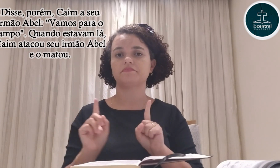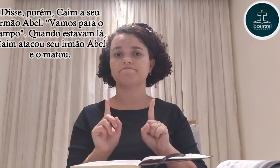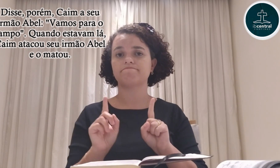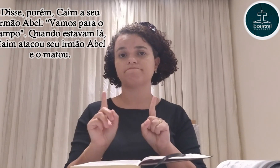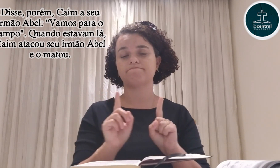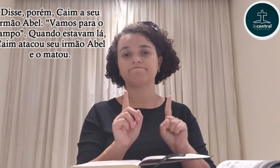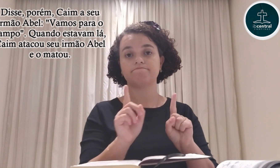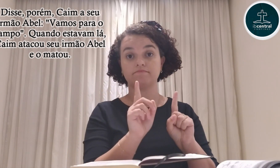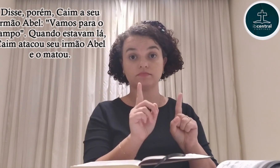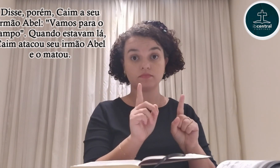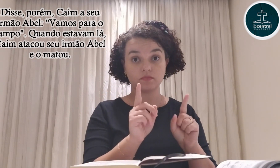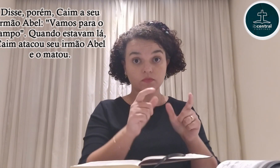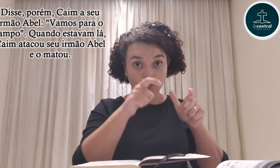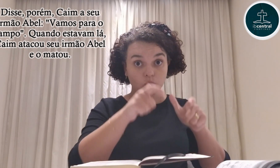Quando estavam lá,